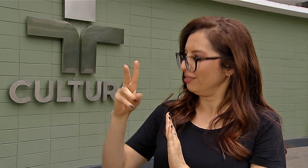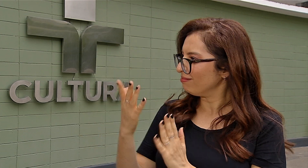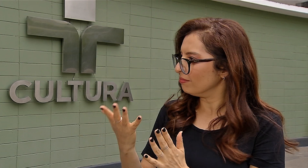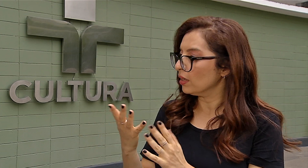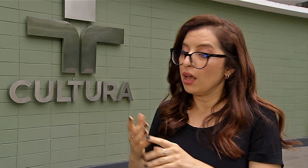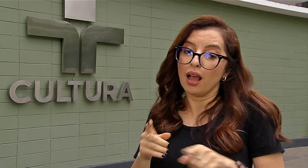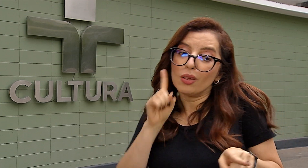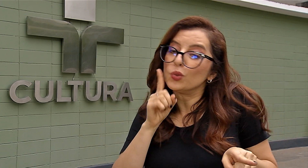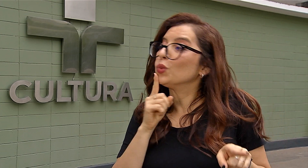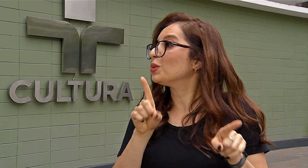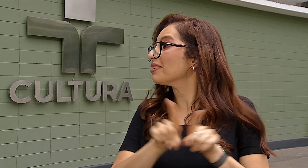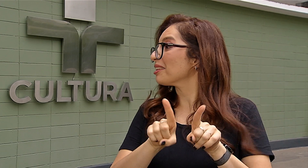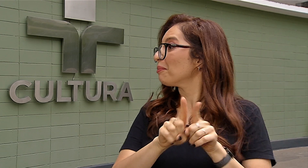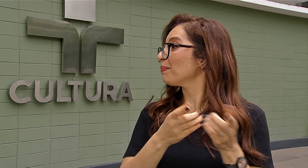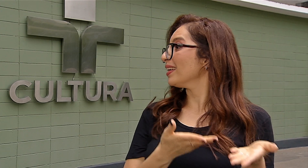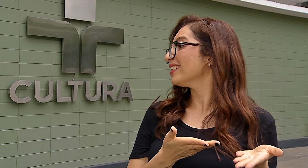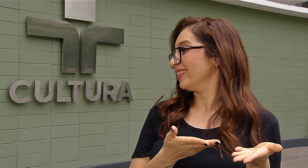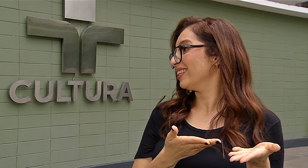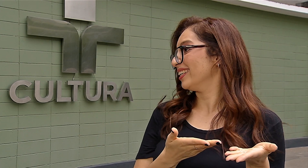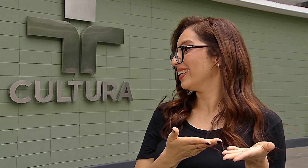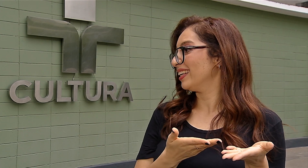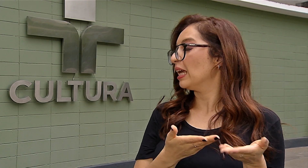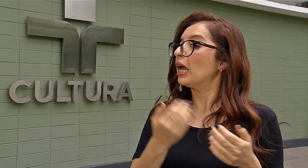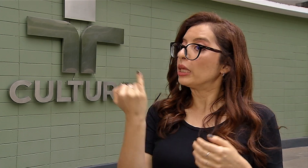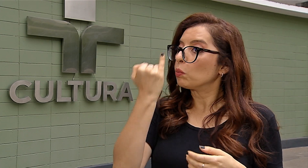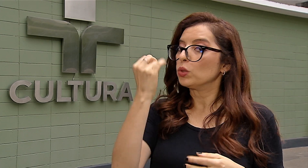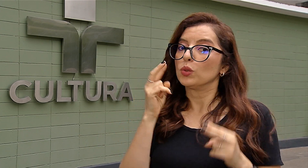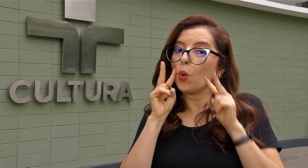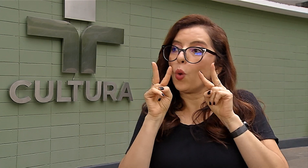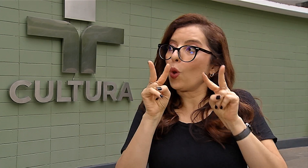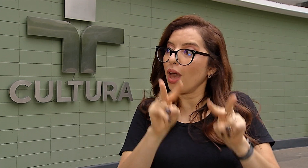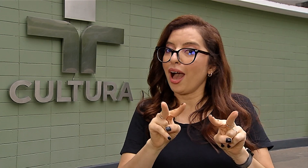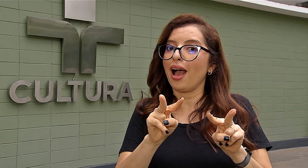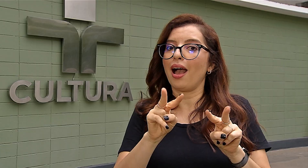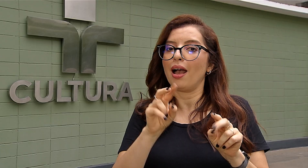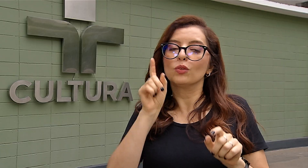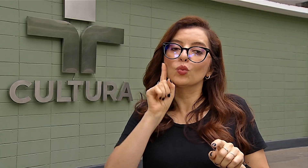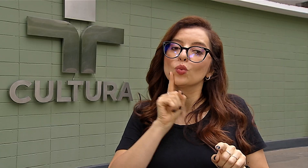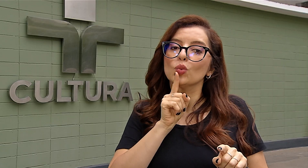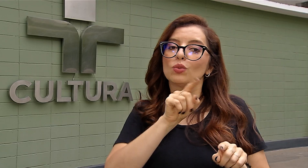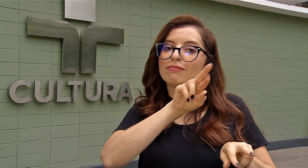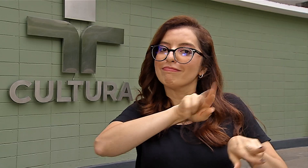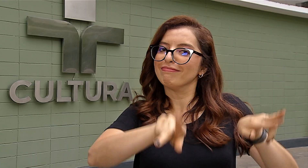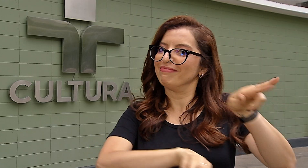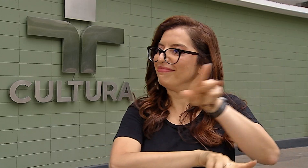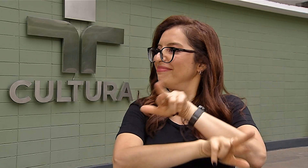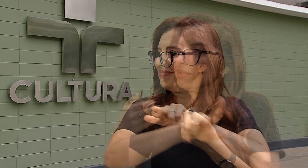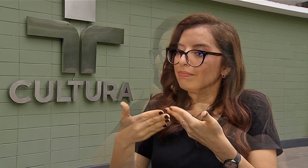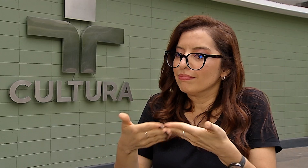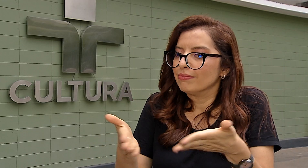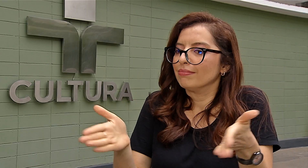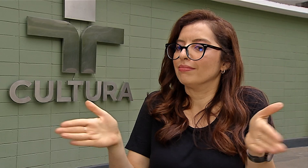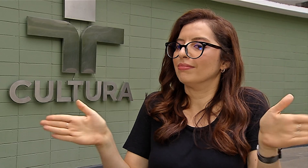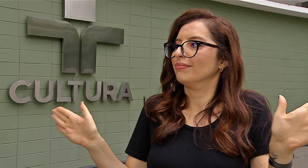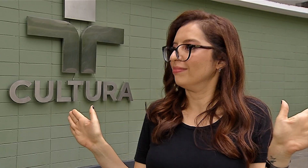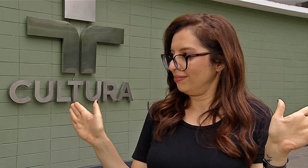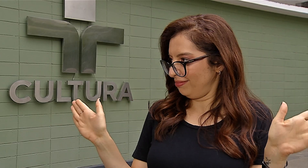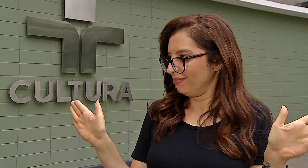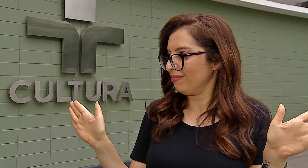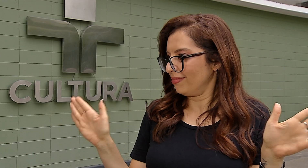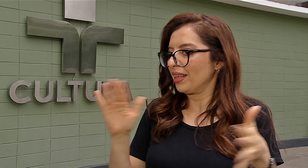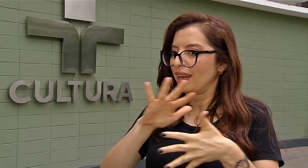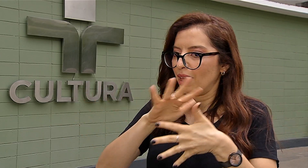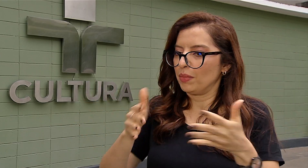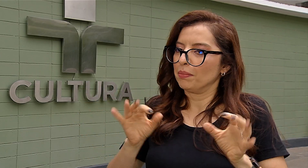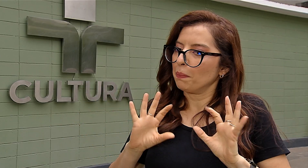fala na língua oral, a sua história, a pessoa surda também tem a sua história. Então,